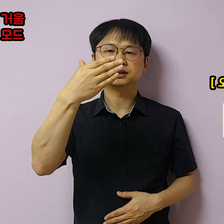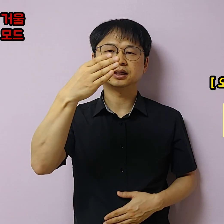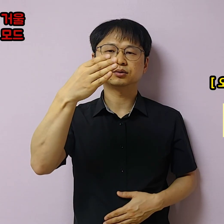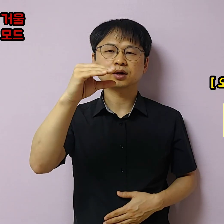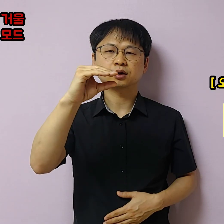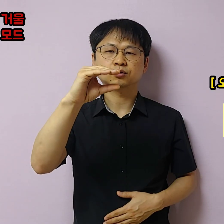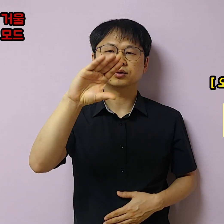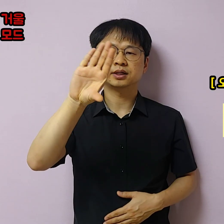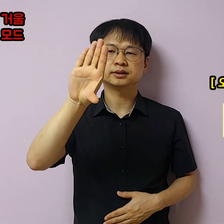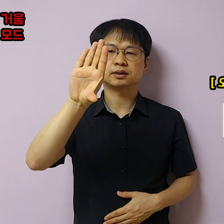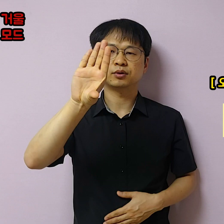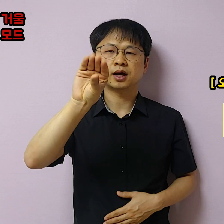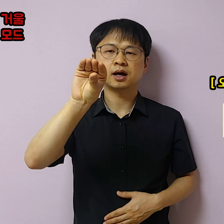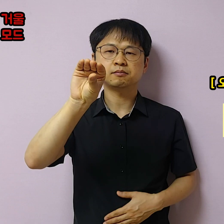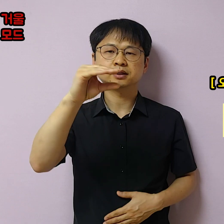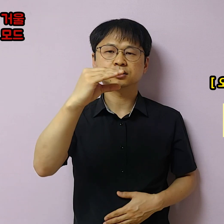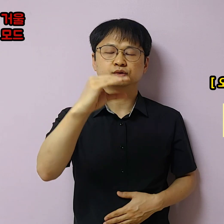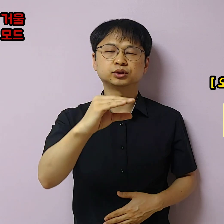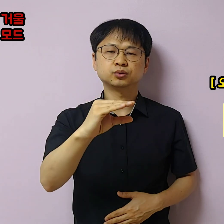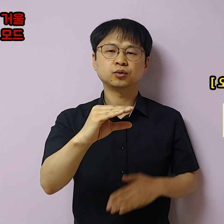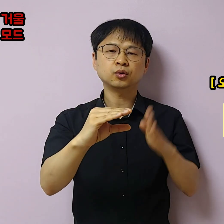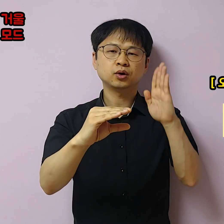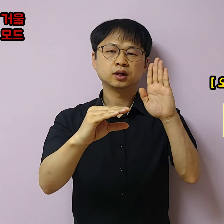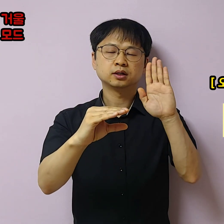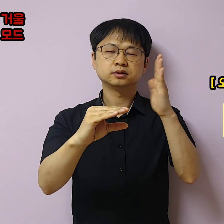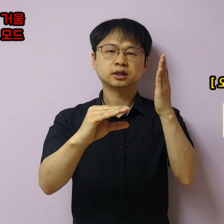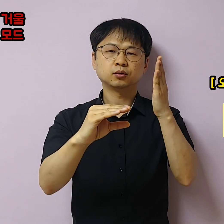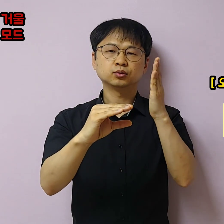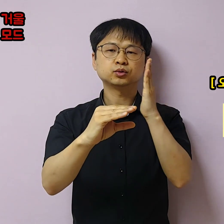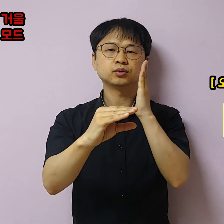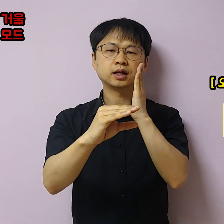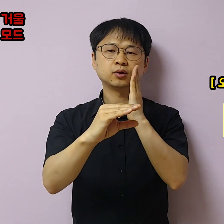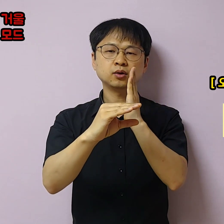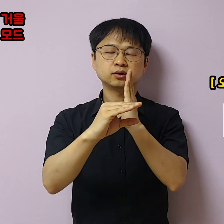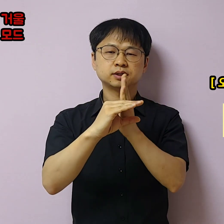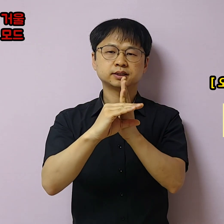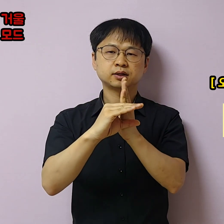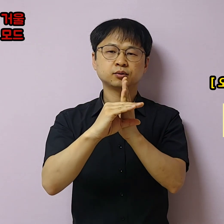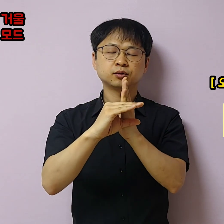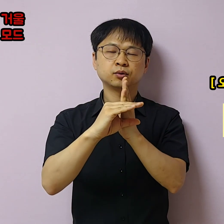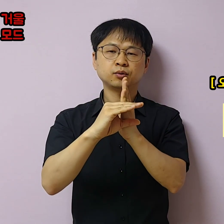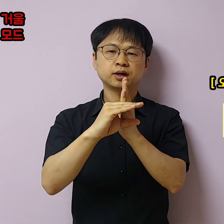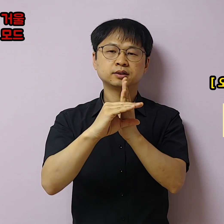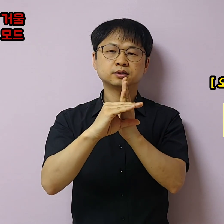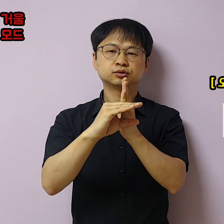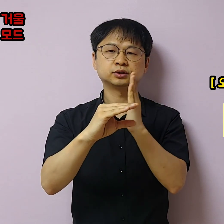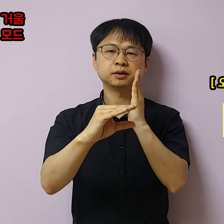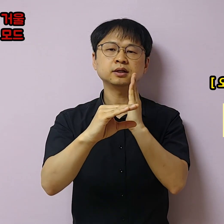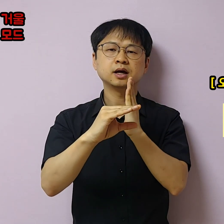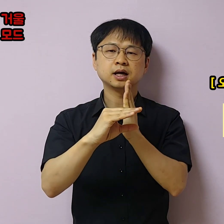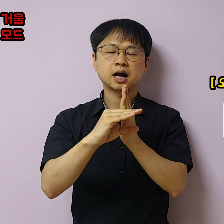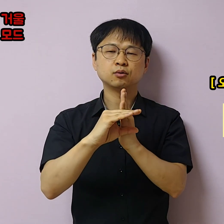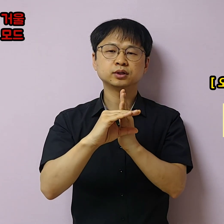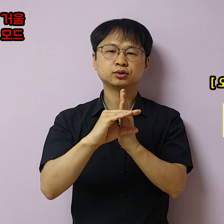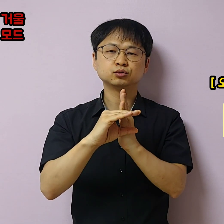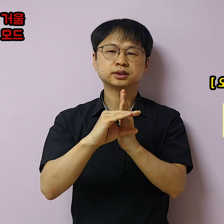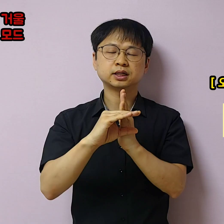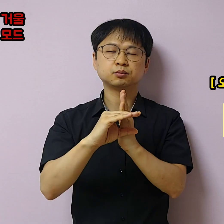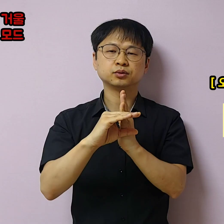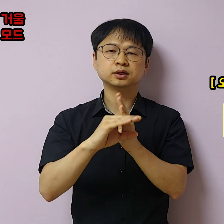네 손가락으로 디귿자 모양 만들어 주시고 그 뒤에 오른손날로 뒤에 세로로 획을 그어주시면 가운데 중자를